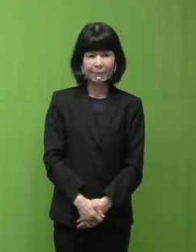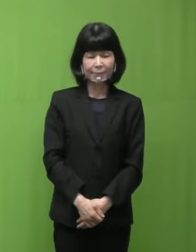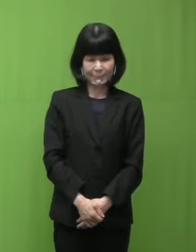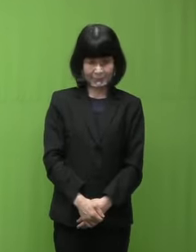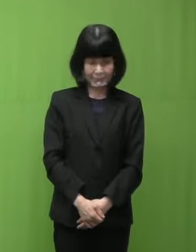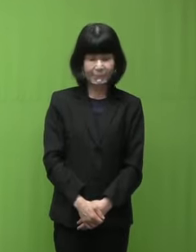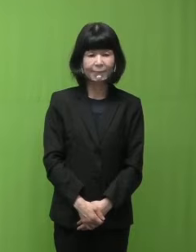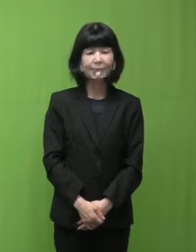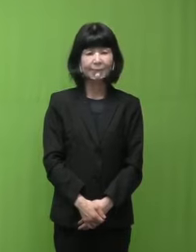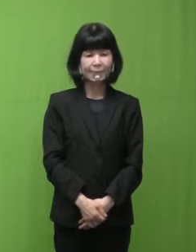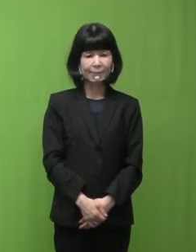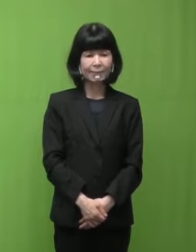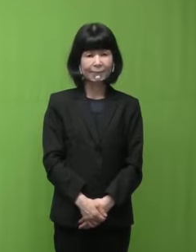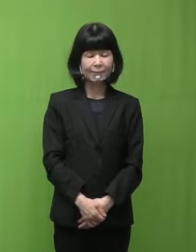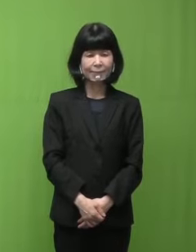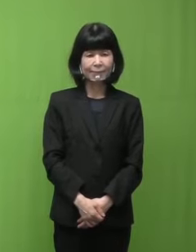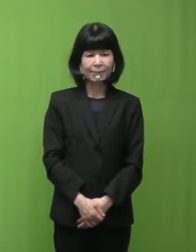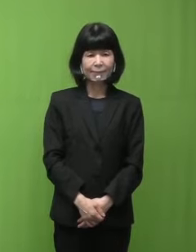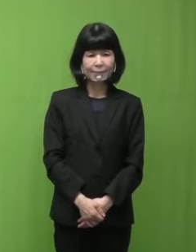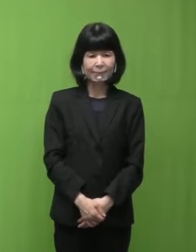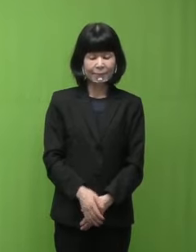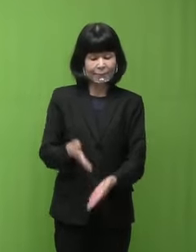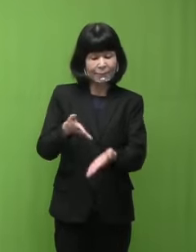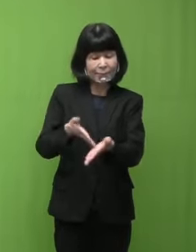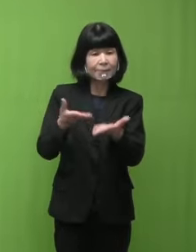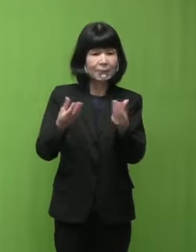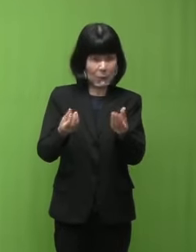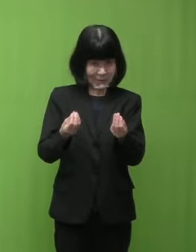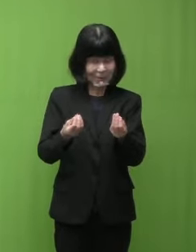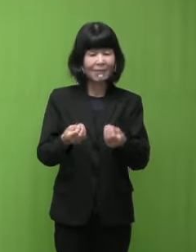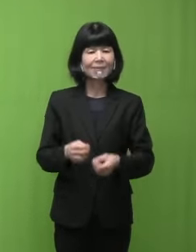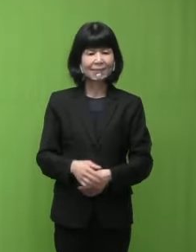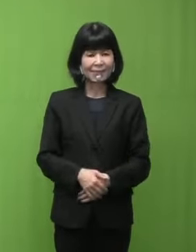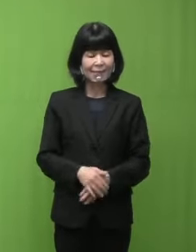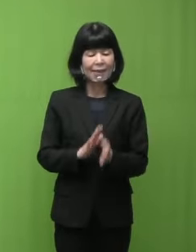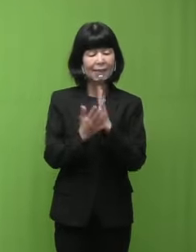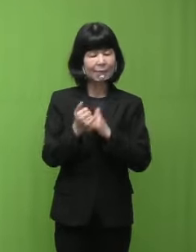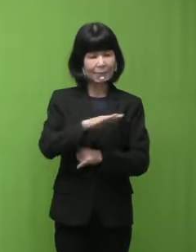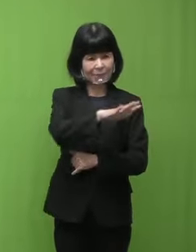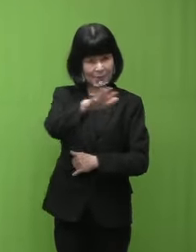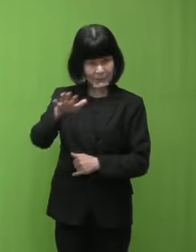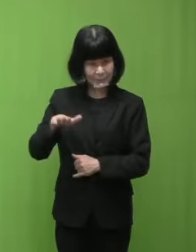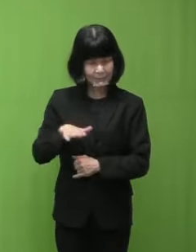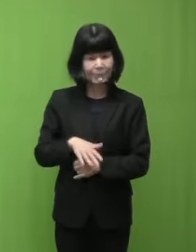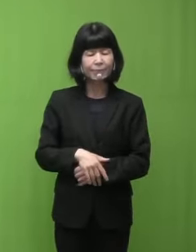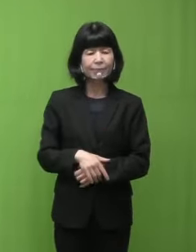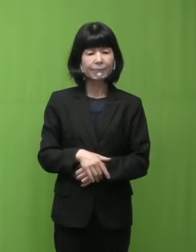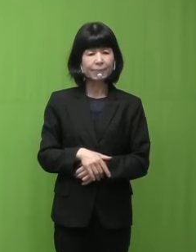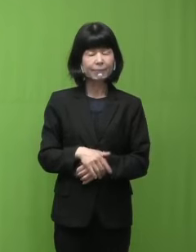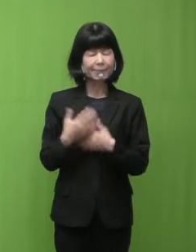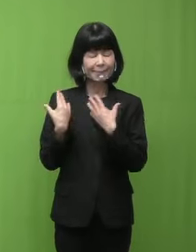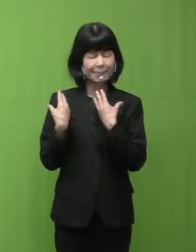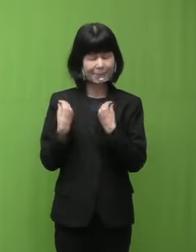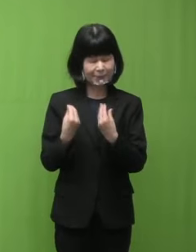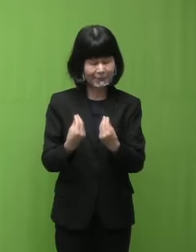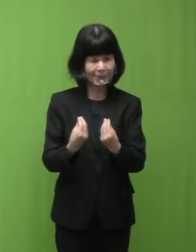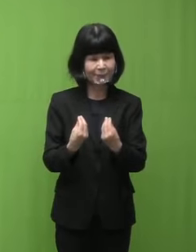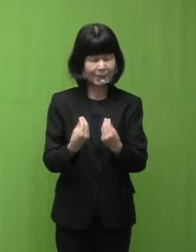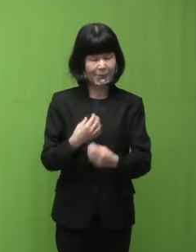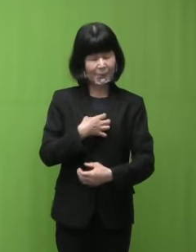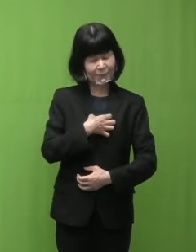はい a というふうに言いましたとおりありますがエアの県民の皆さまにはですねあの引き続き